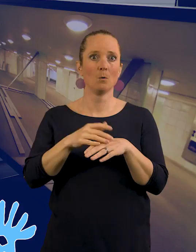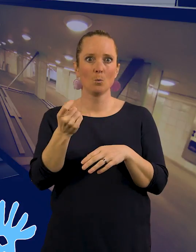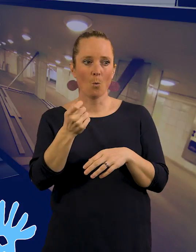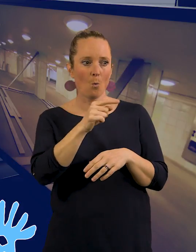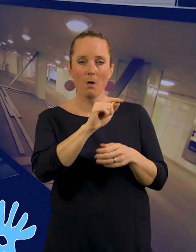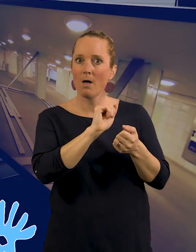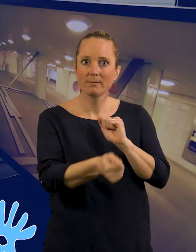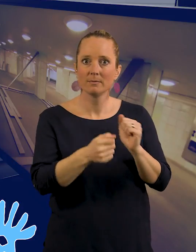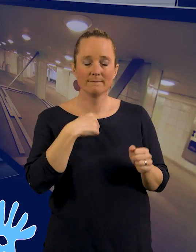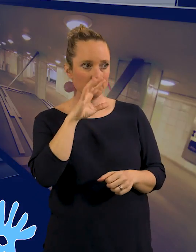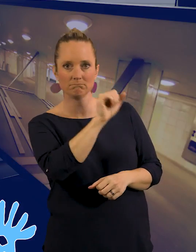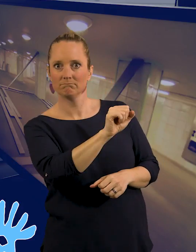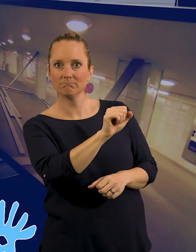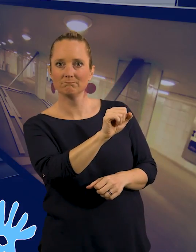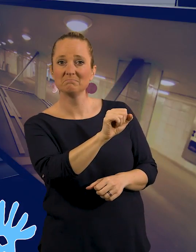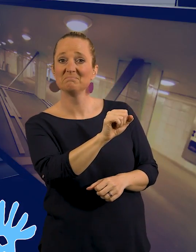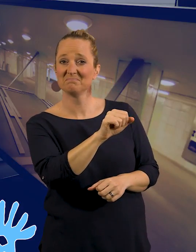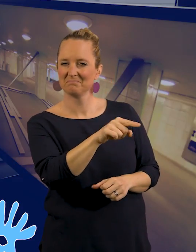Han gör performativ konst,